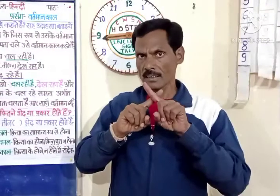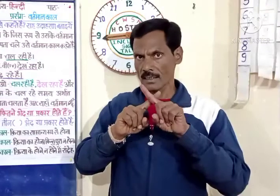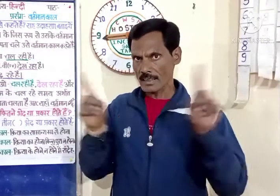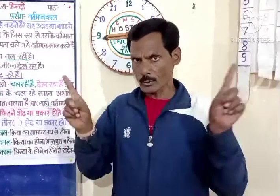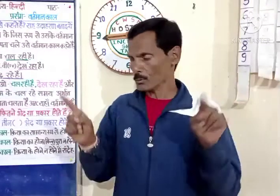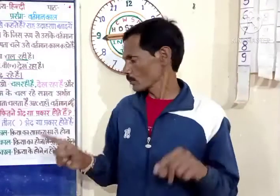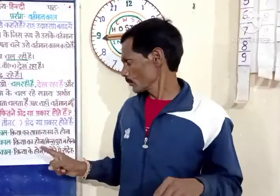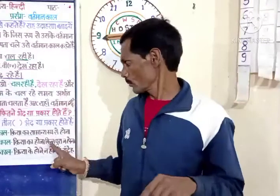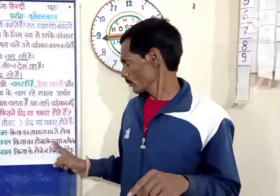किंतु